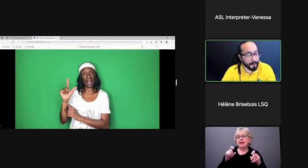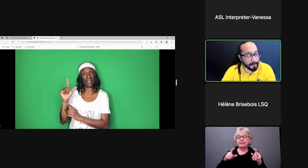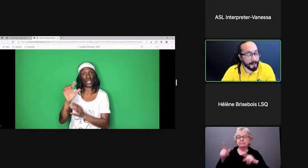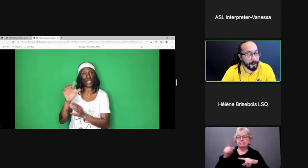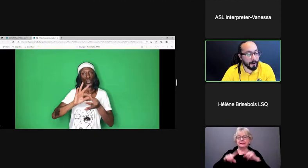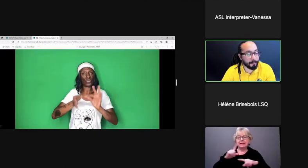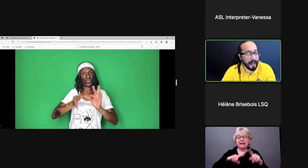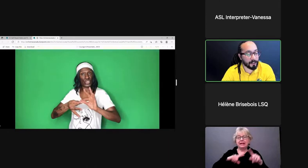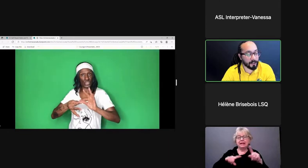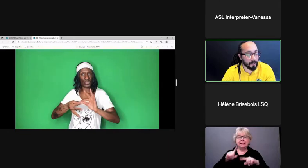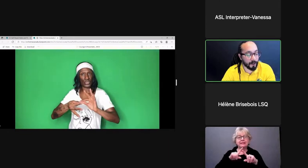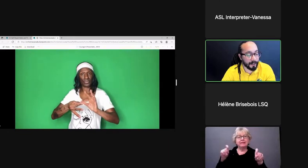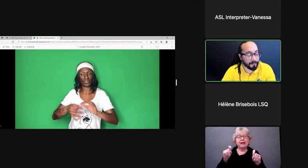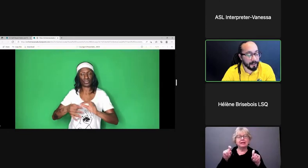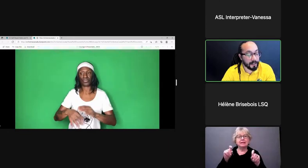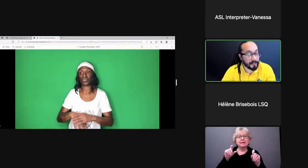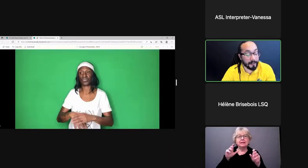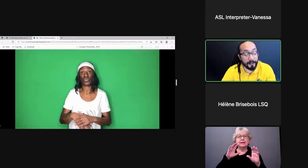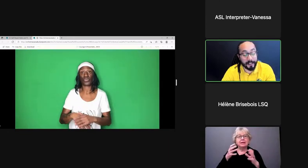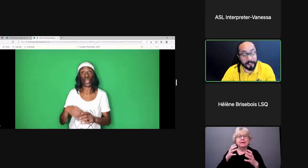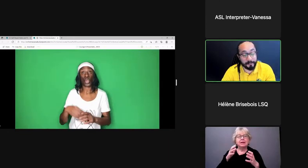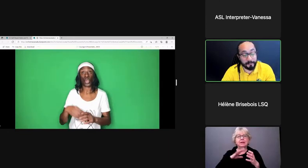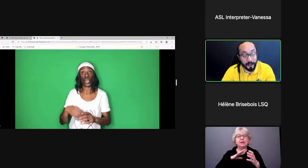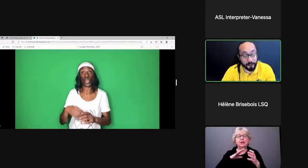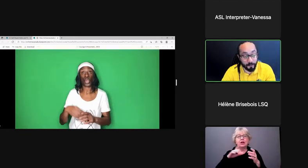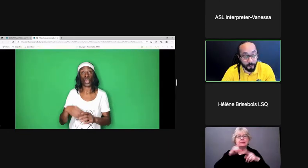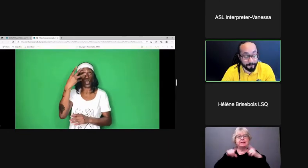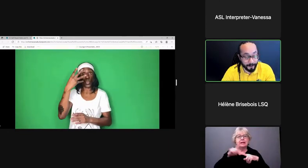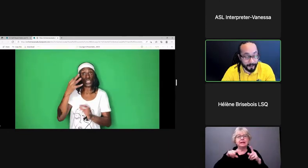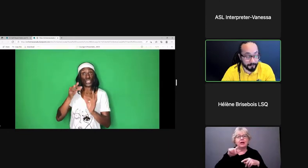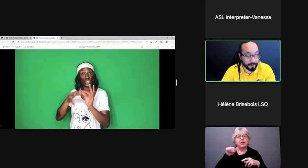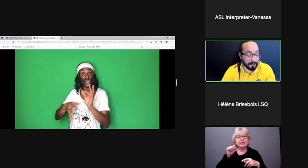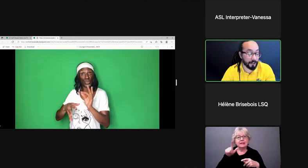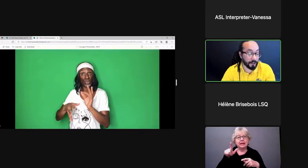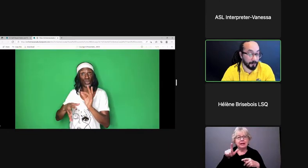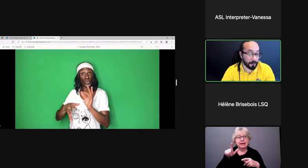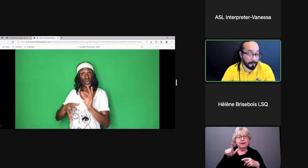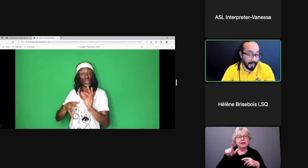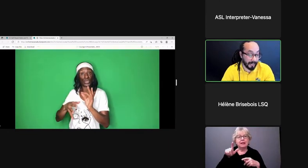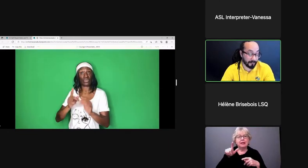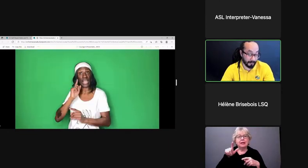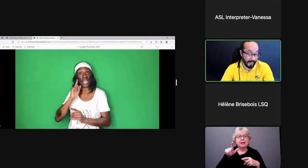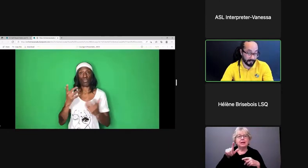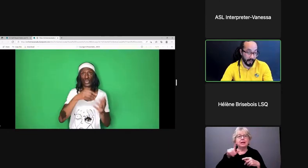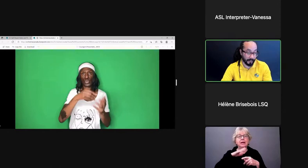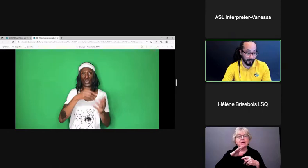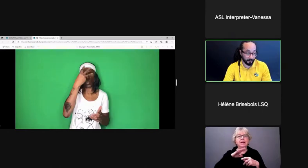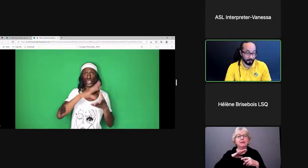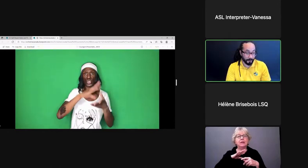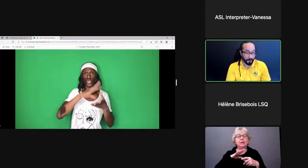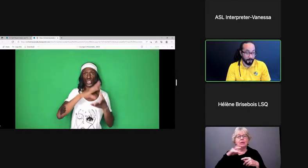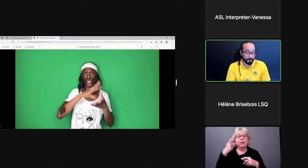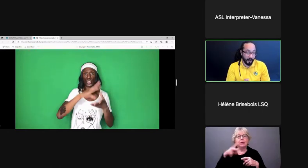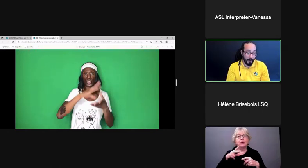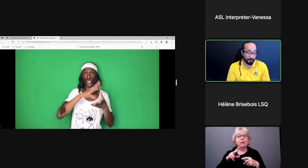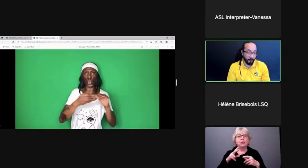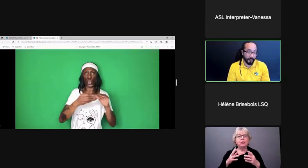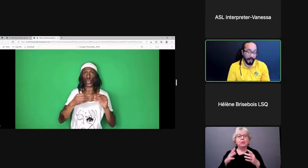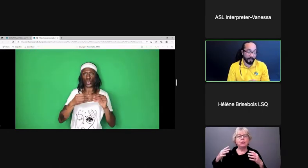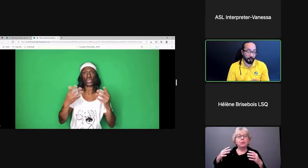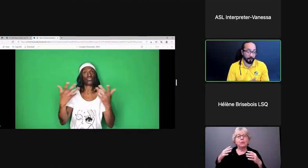signes. Il y a le langage des signes américain, mais il y en a aussi qui sont propres aux communautés noires.